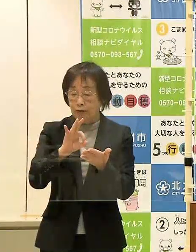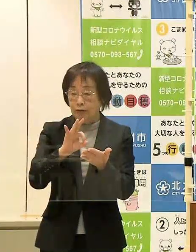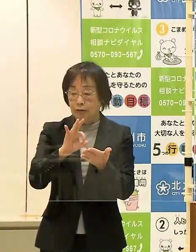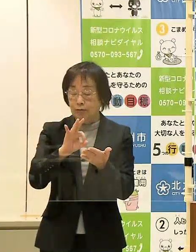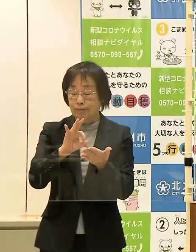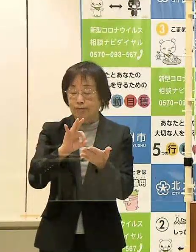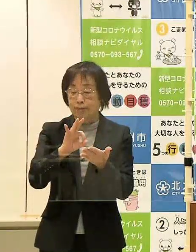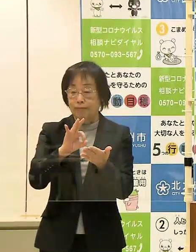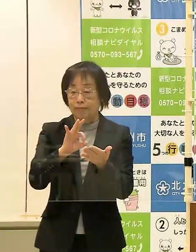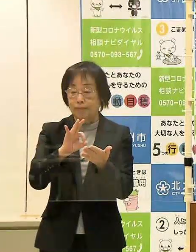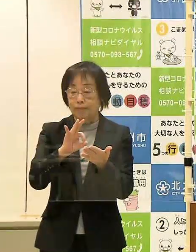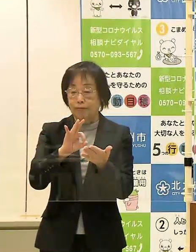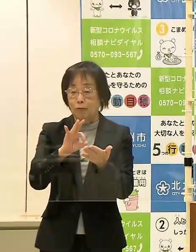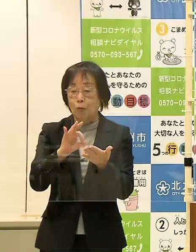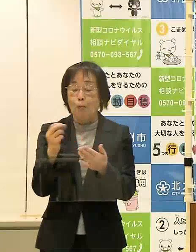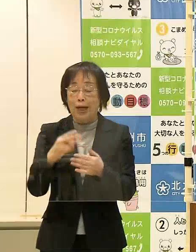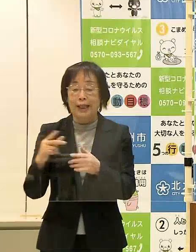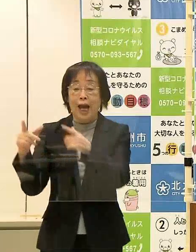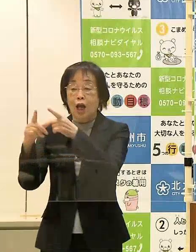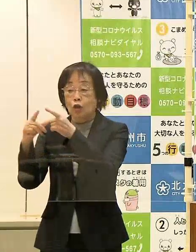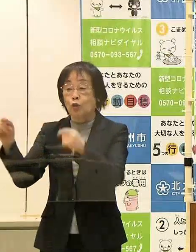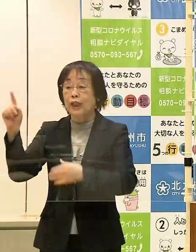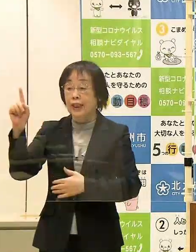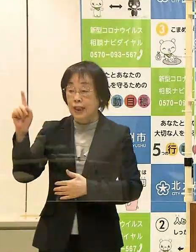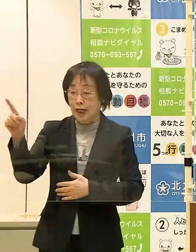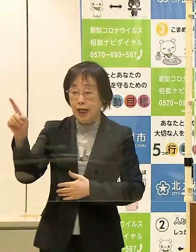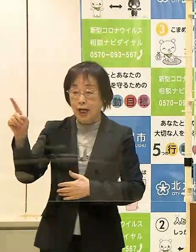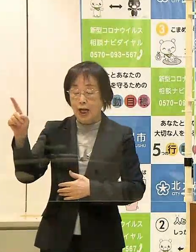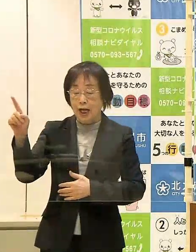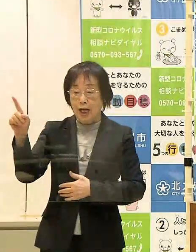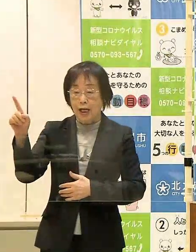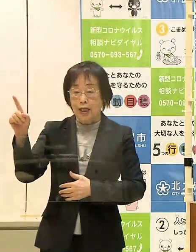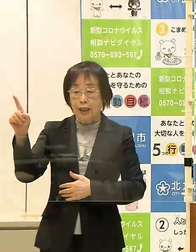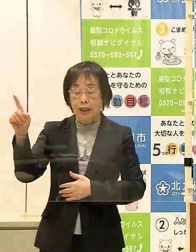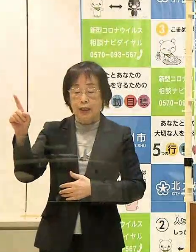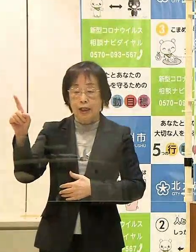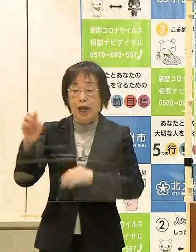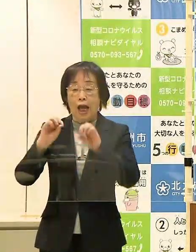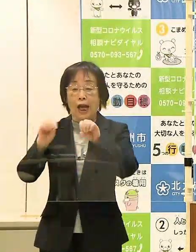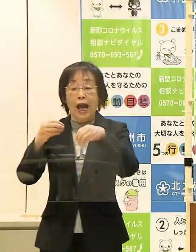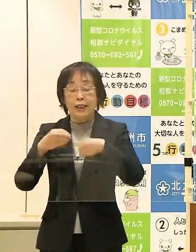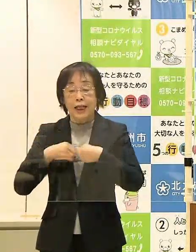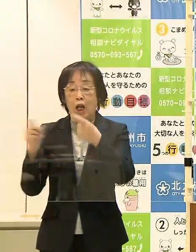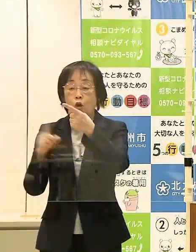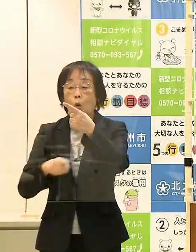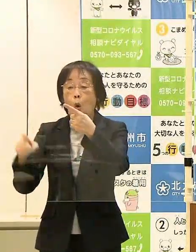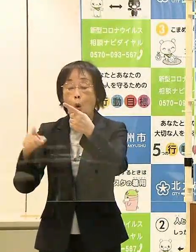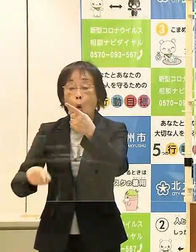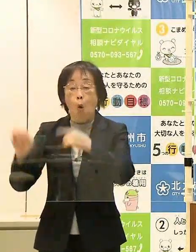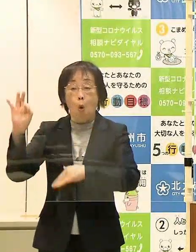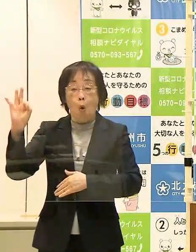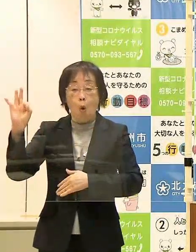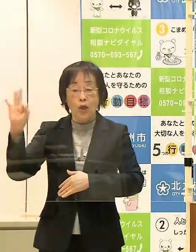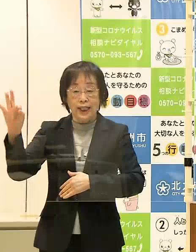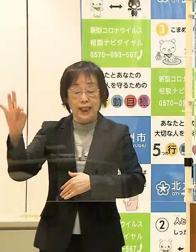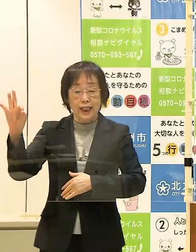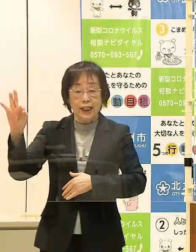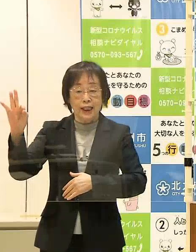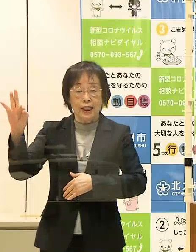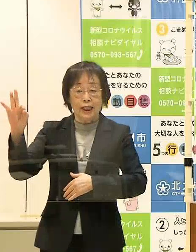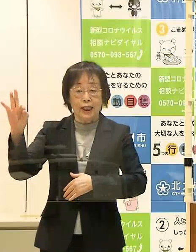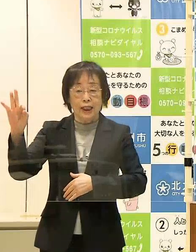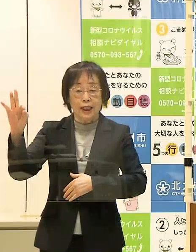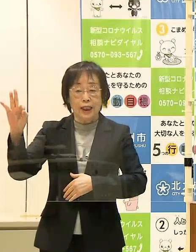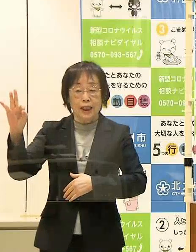それと国の方からオズ予算の関係で交付金が市町村に